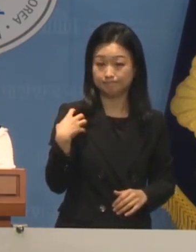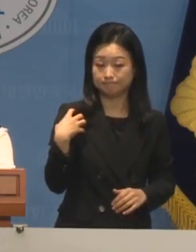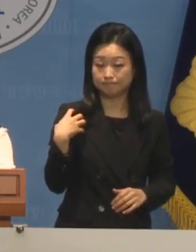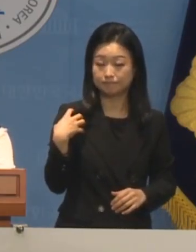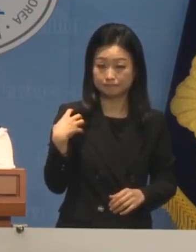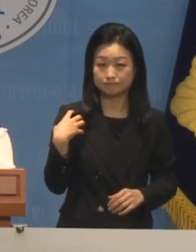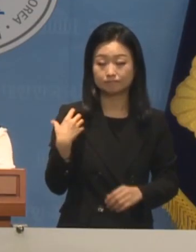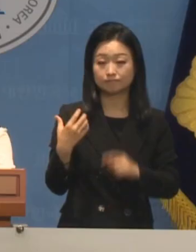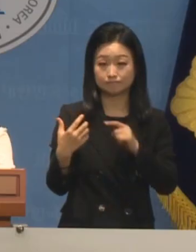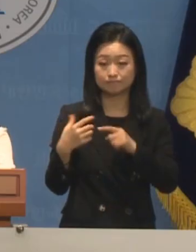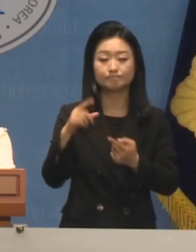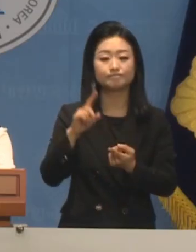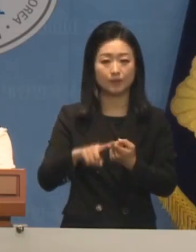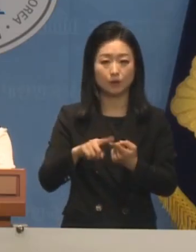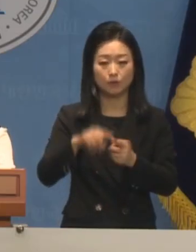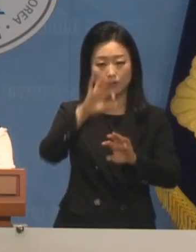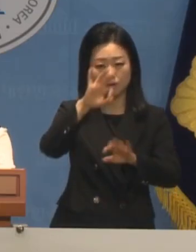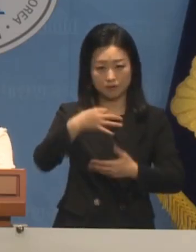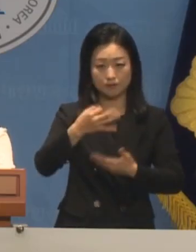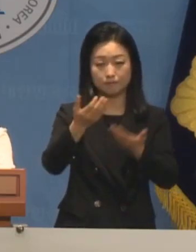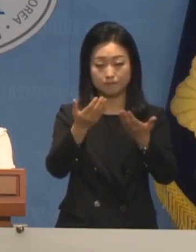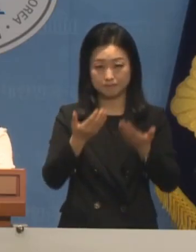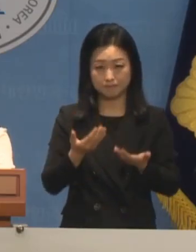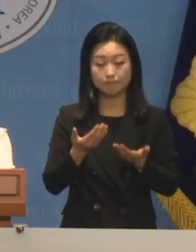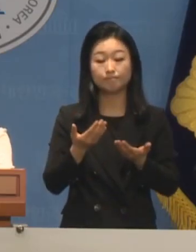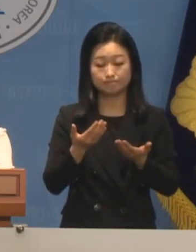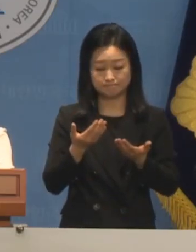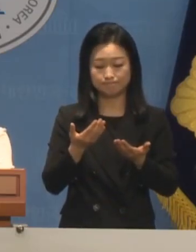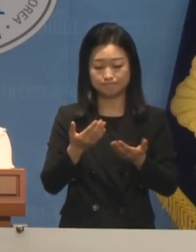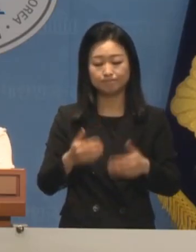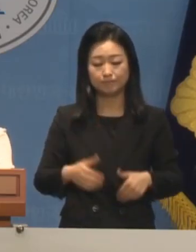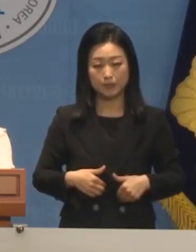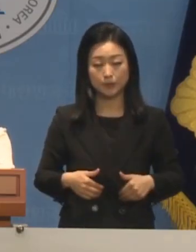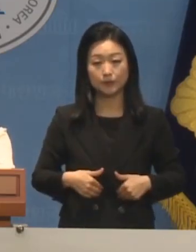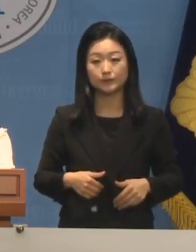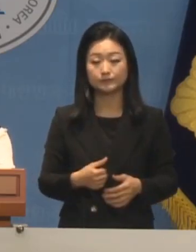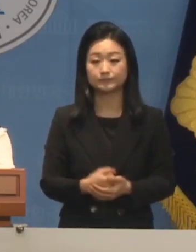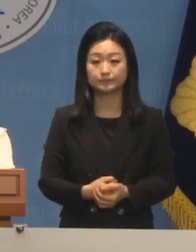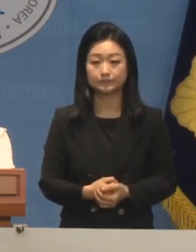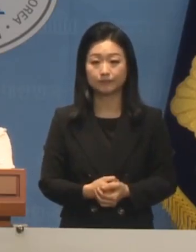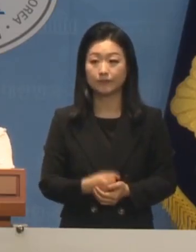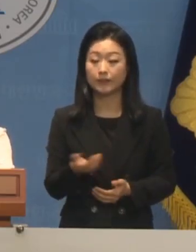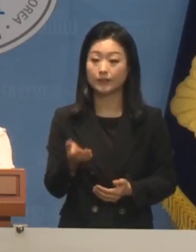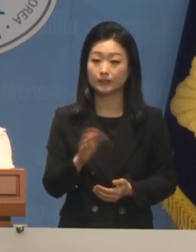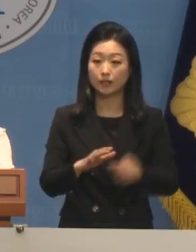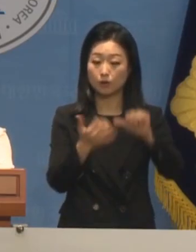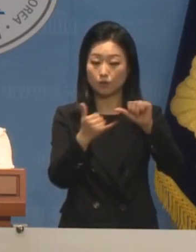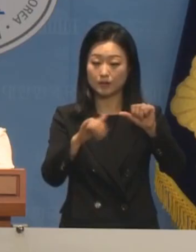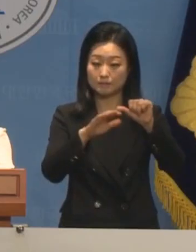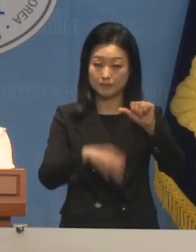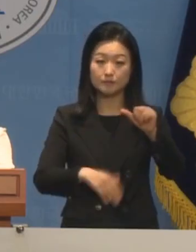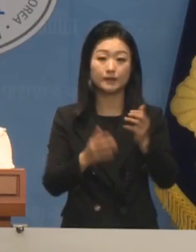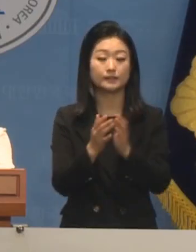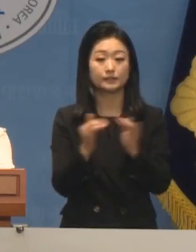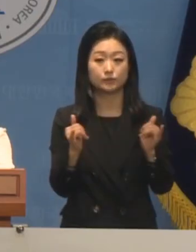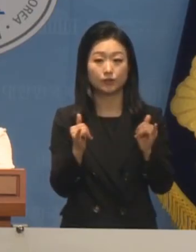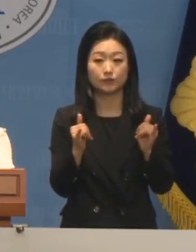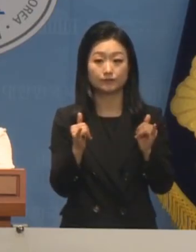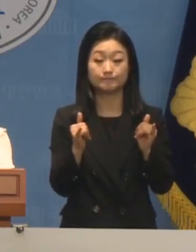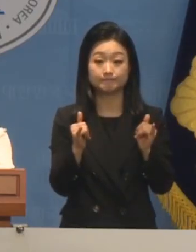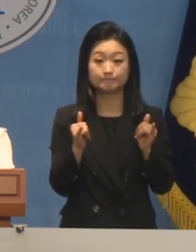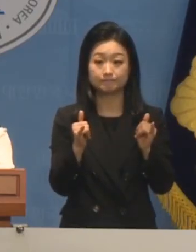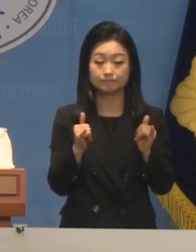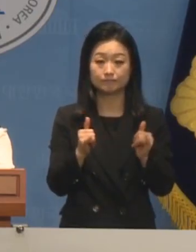역할에 부합하는 합당한 대우를 받아야 합니다 하지만 5인미만 사업장 주로 작은